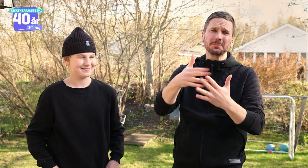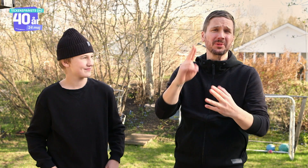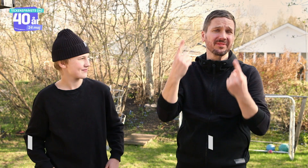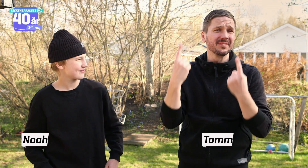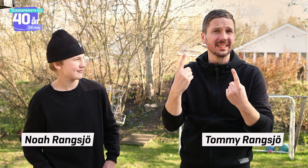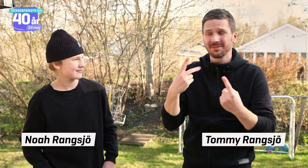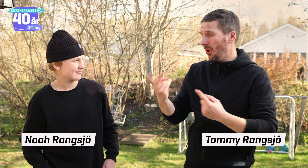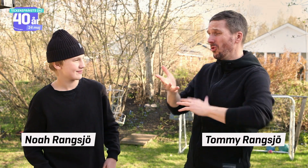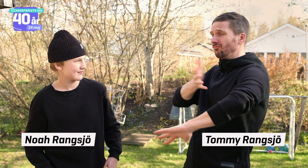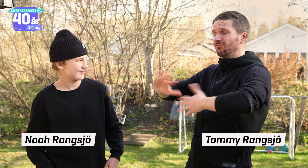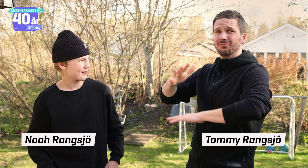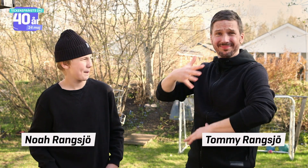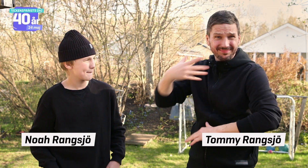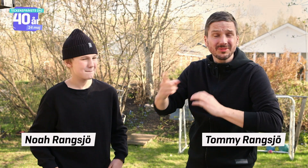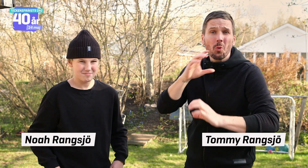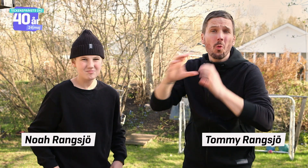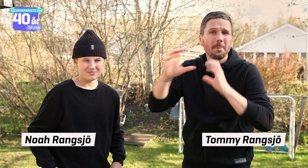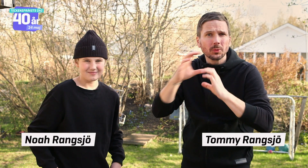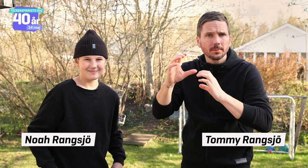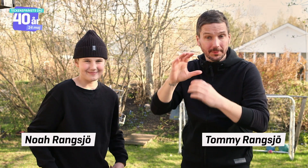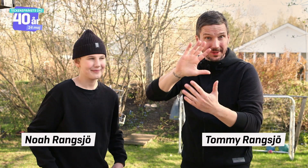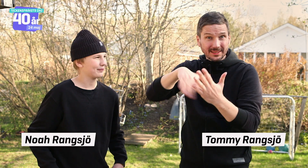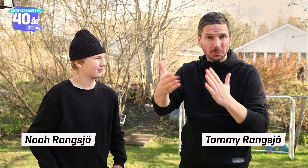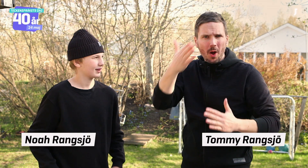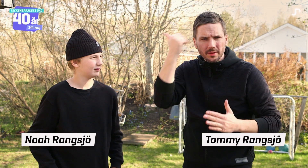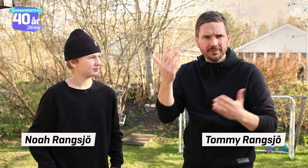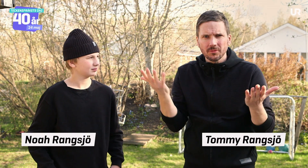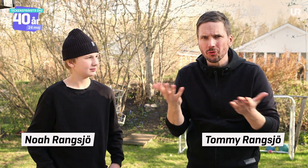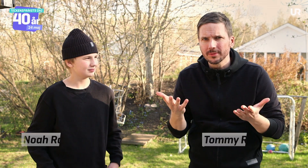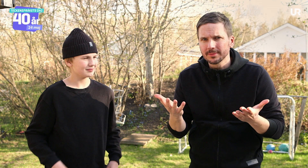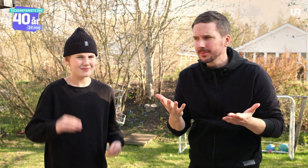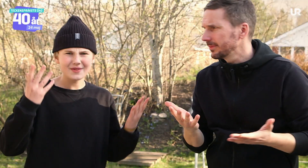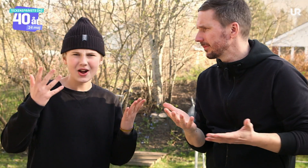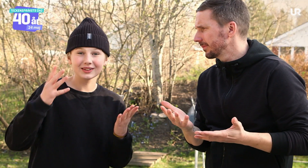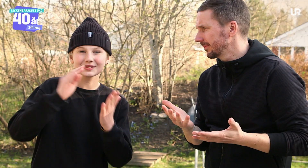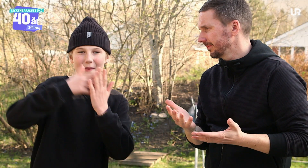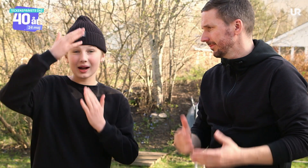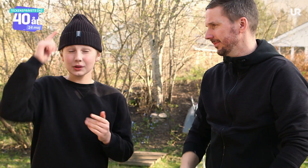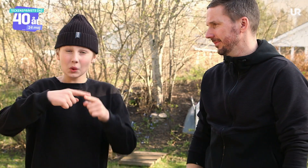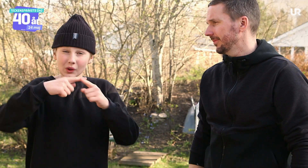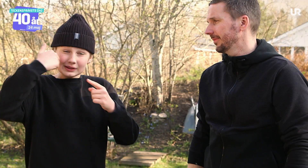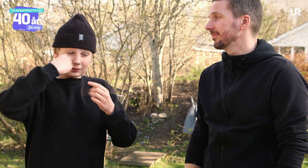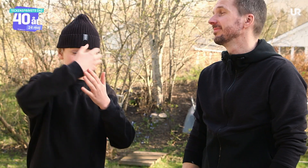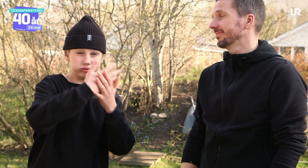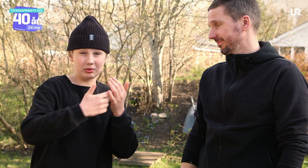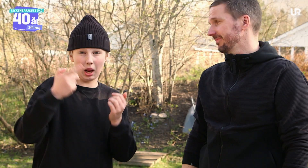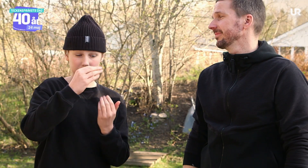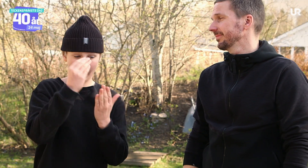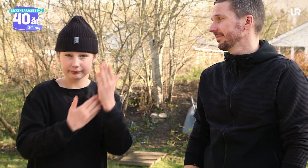Teckenspråk är fantastiskt. Vi kommunicerar med varandra genom teckenspråk. Men man kan också, vadå? Jo, man kan leka med teckenspråk på en massa olika sätt.